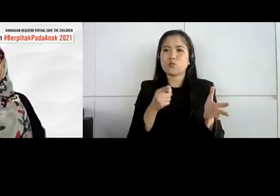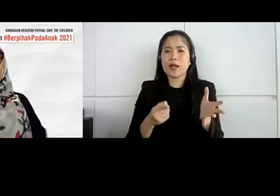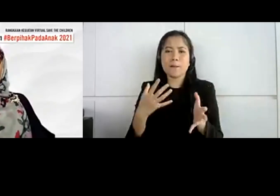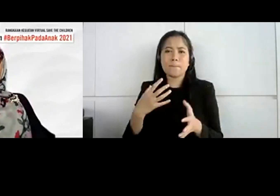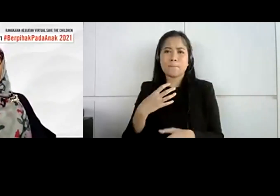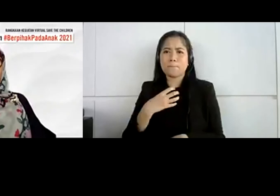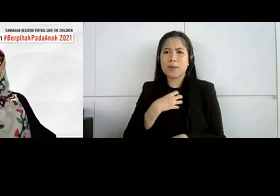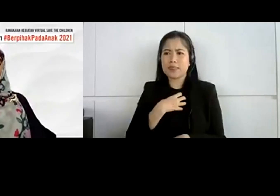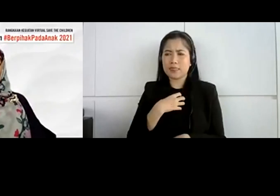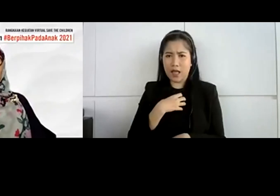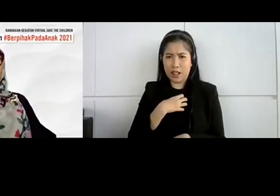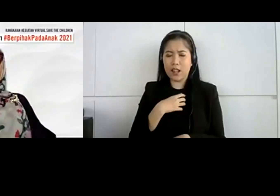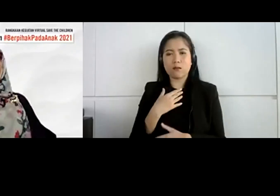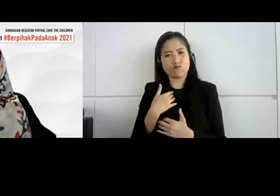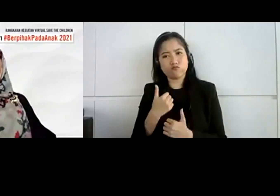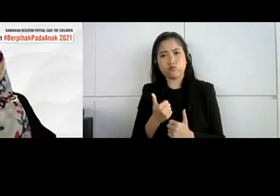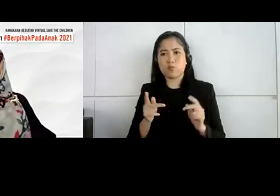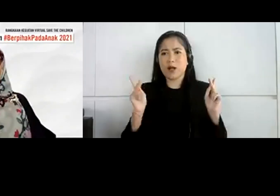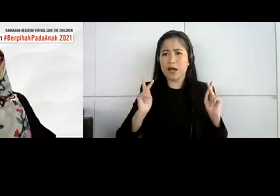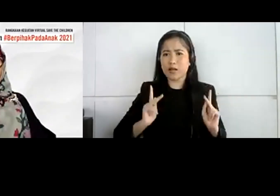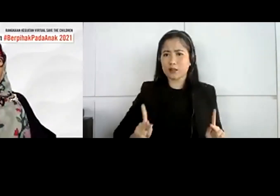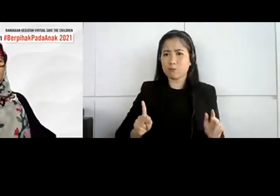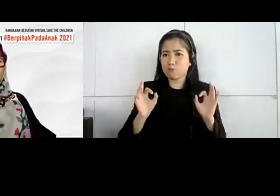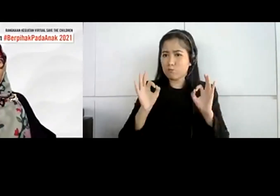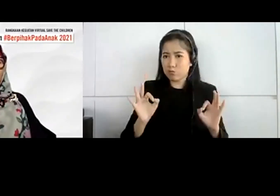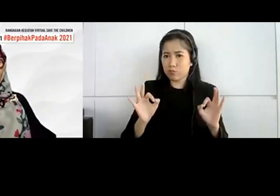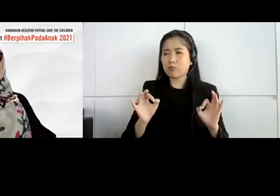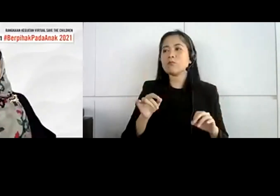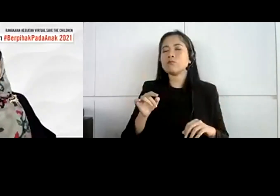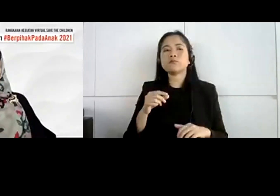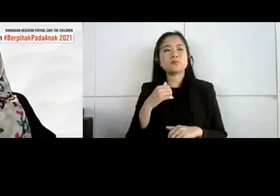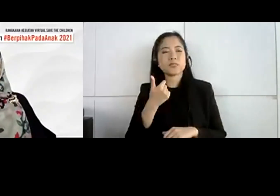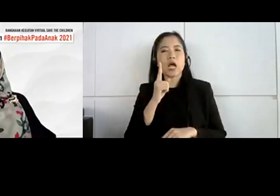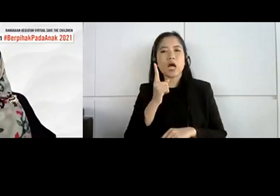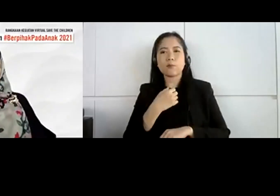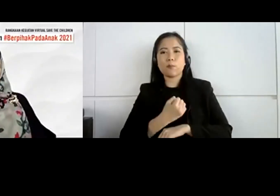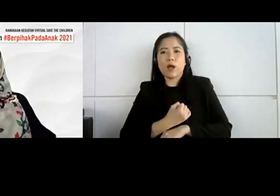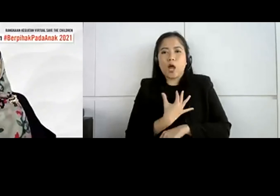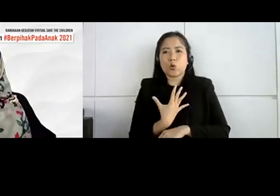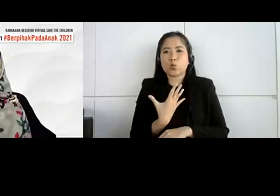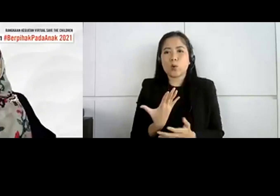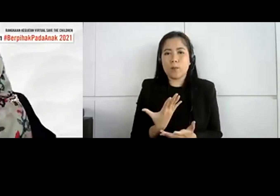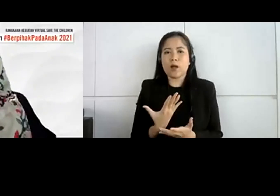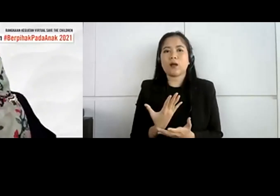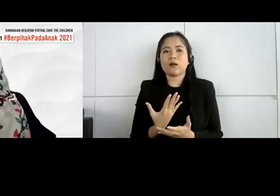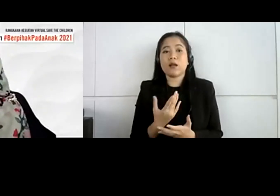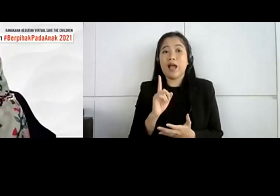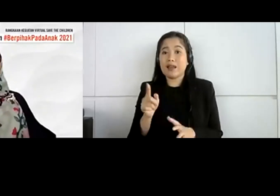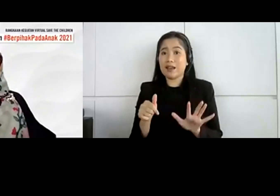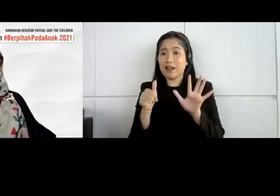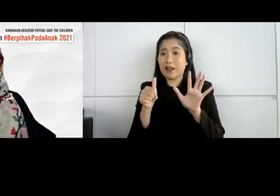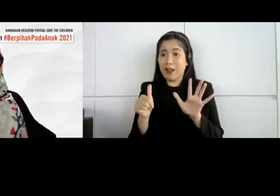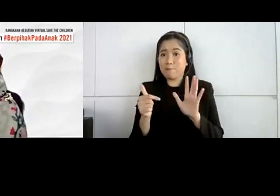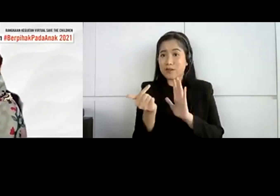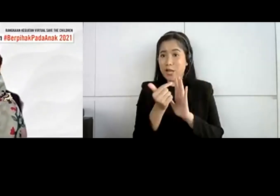mental-mental baik, karakter-karakter baik yang akan mempengaruhi terhadap 6 indikator